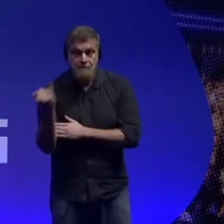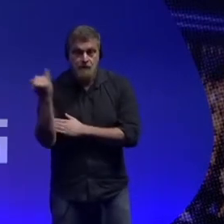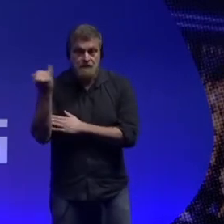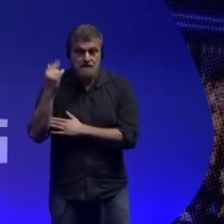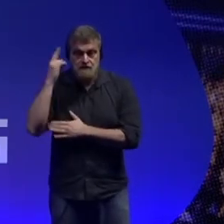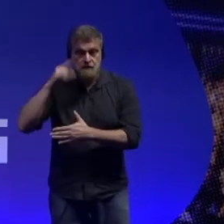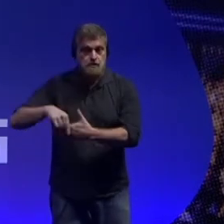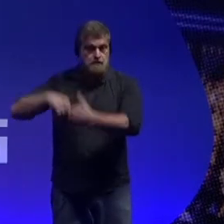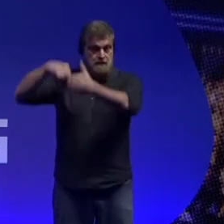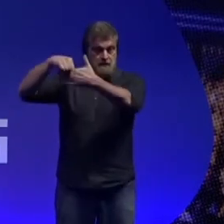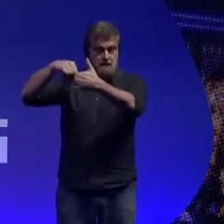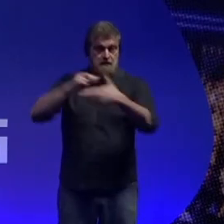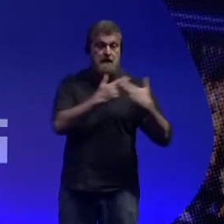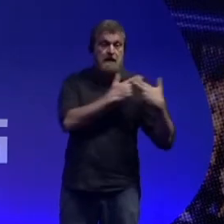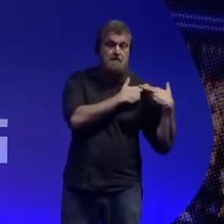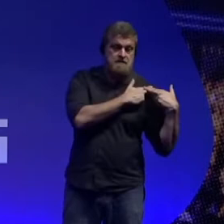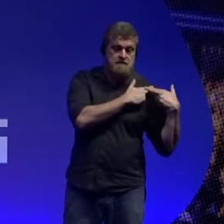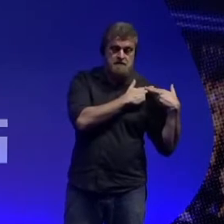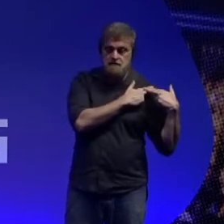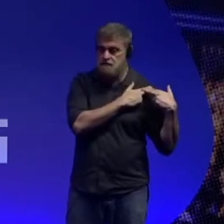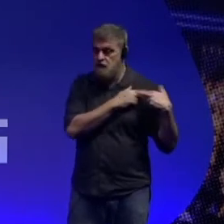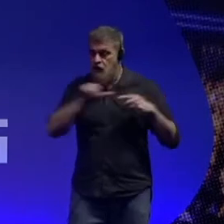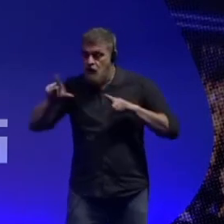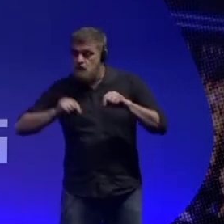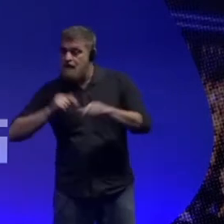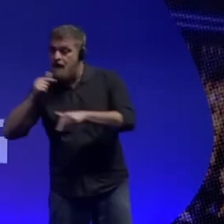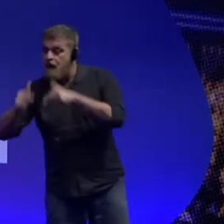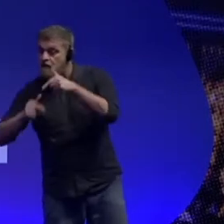líder: delegar tarefas para o time,